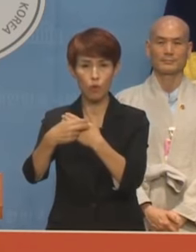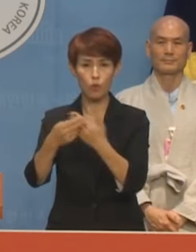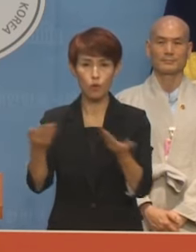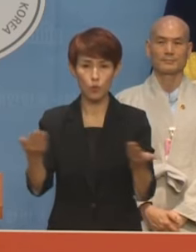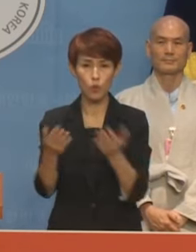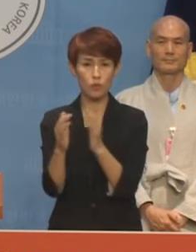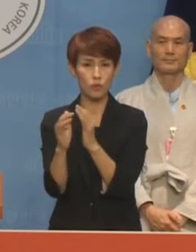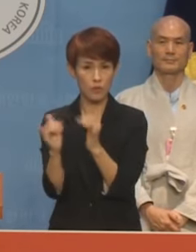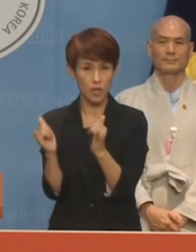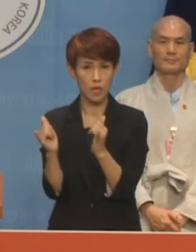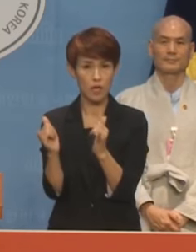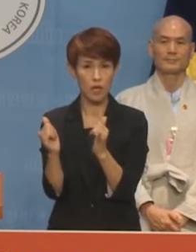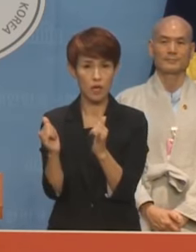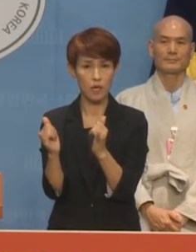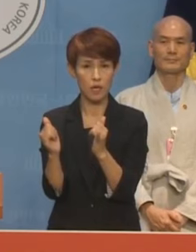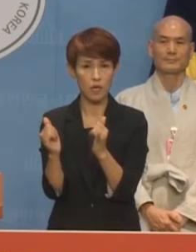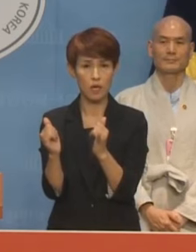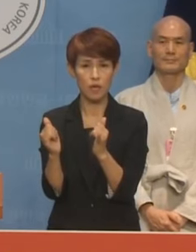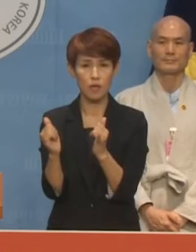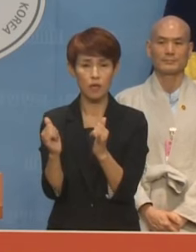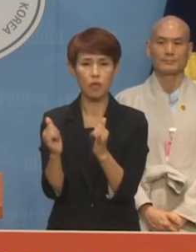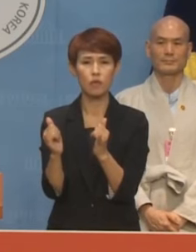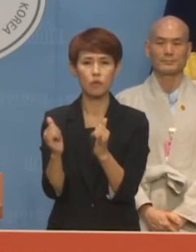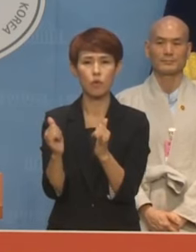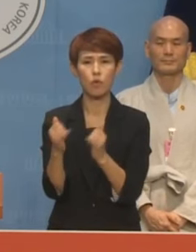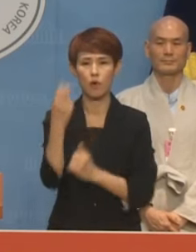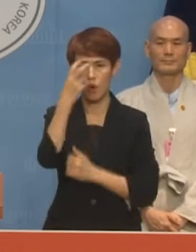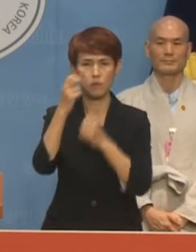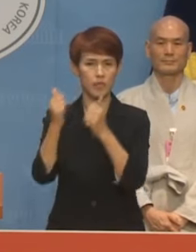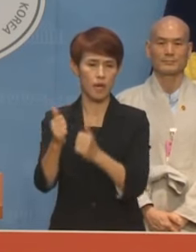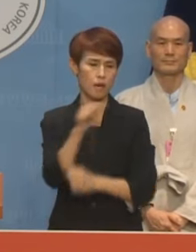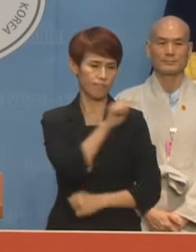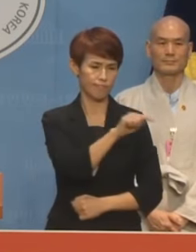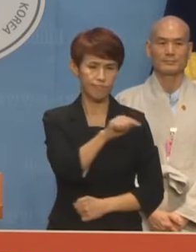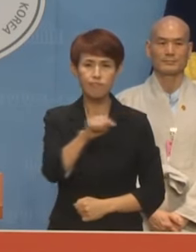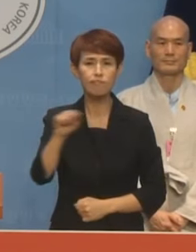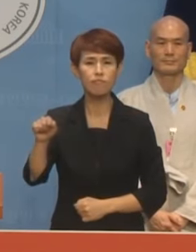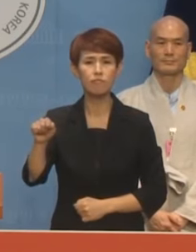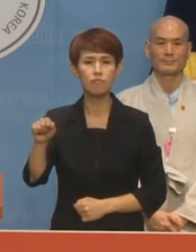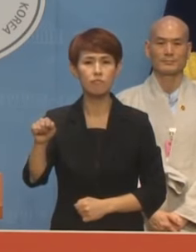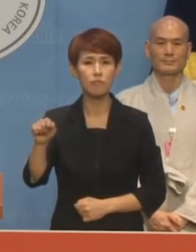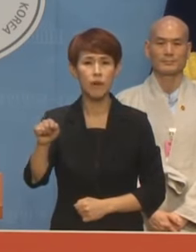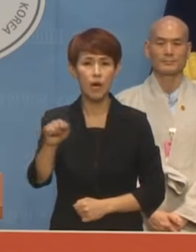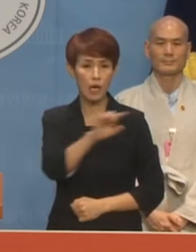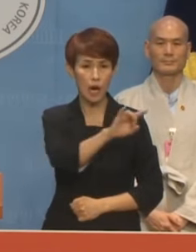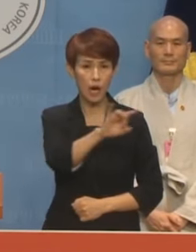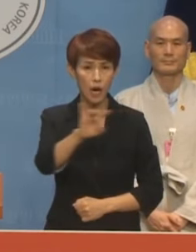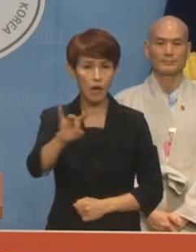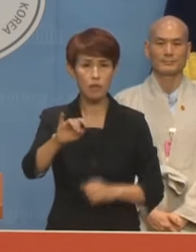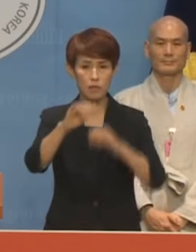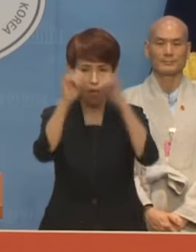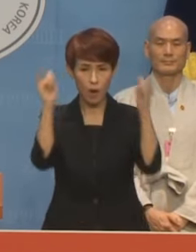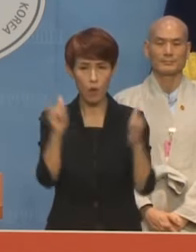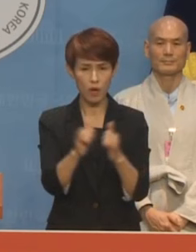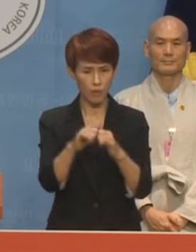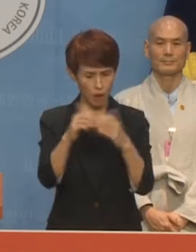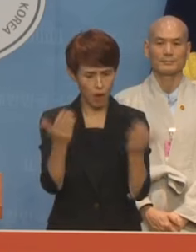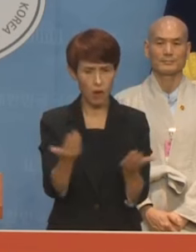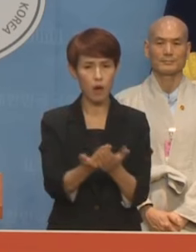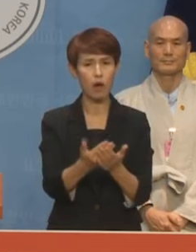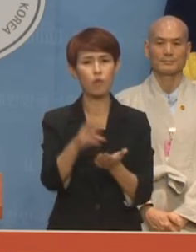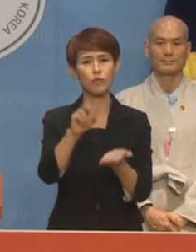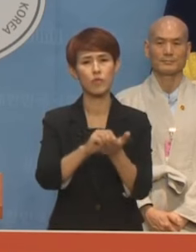노동자의 문제, 그리고 검찰의 문제, 이런 문제가 우리 사회의 문제이듯이